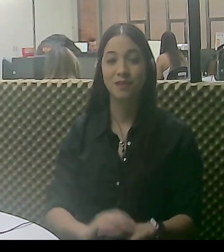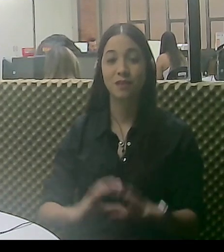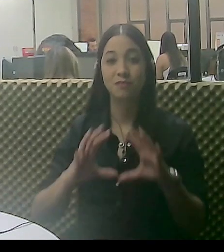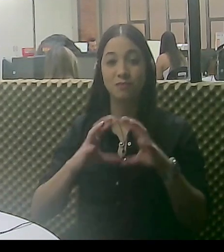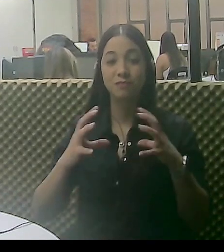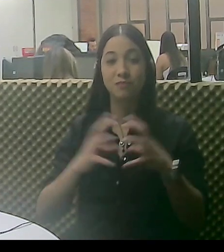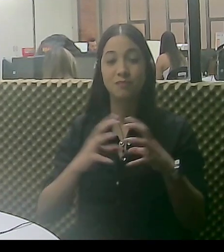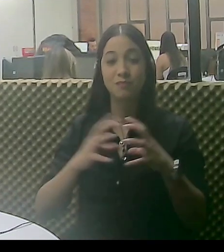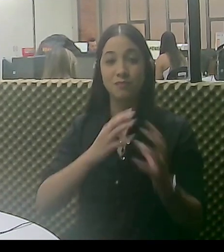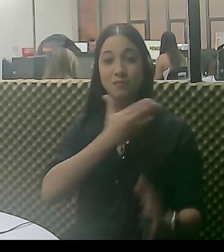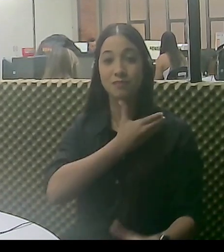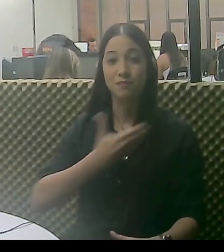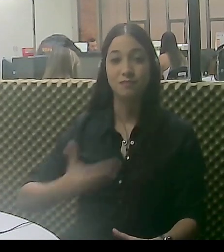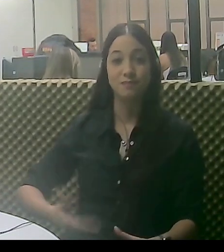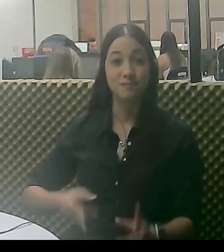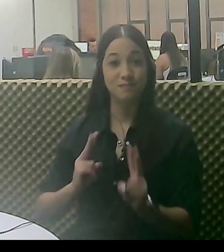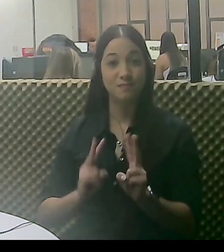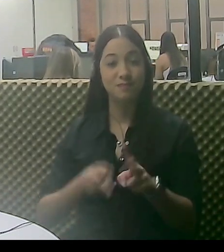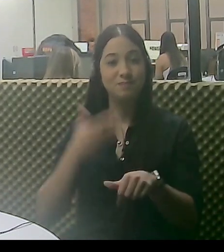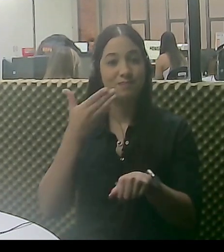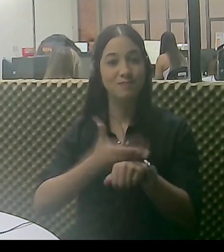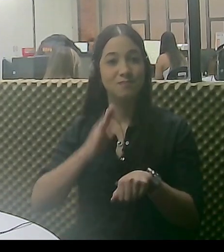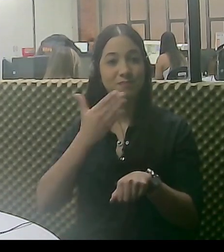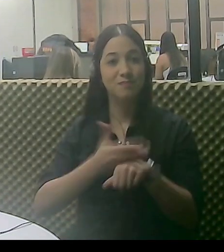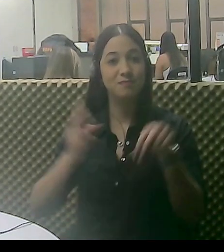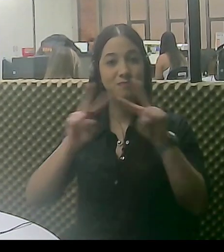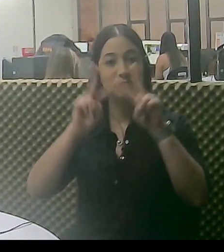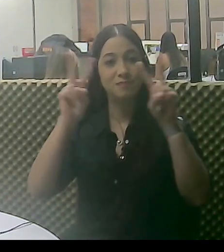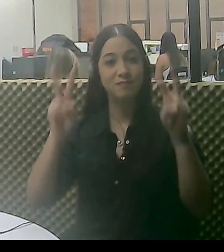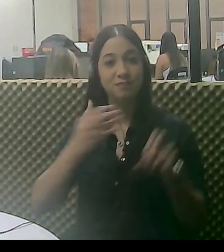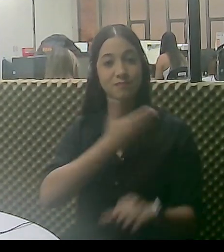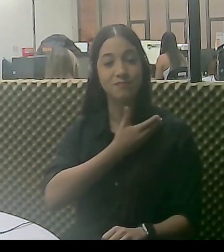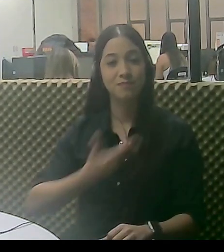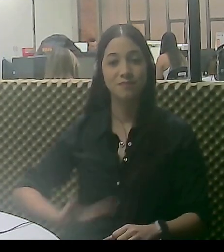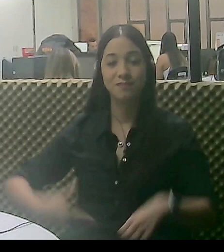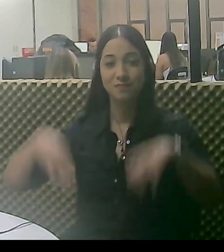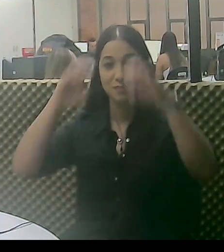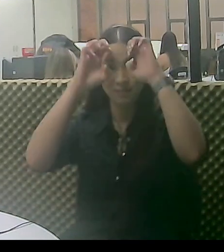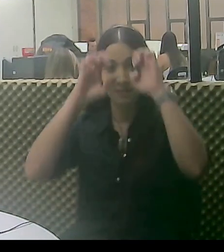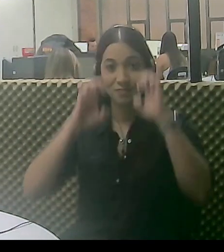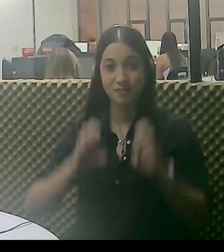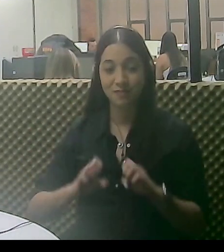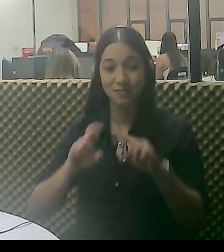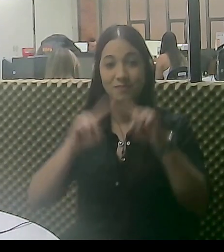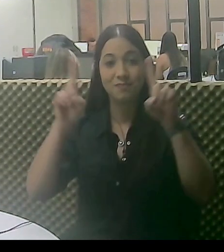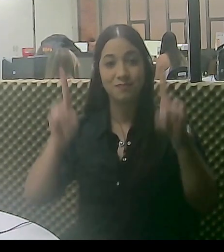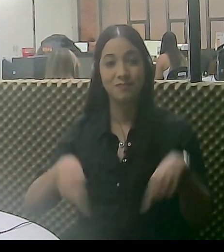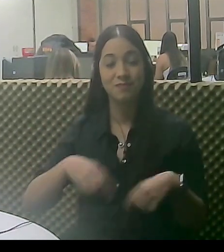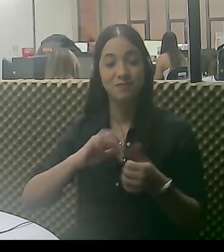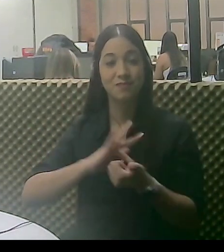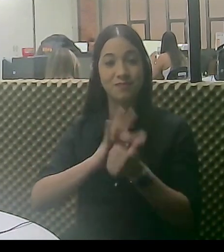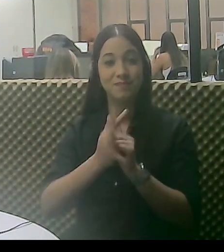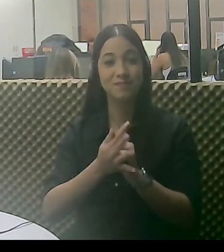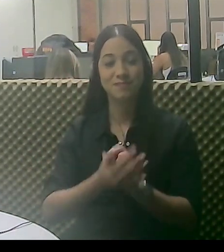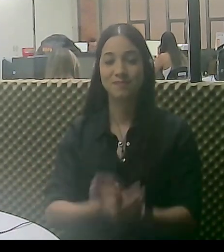Comitê de Governança continua com treinamento sobre governança e ética junto a servidores da